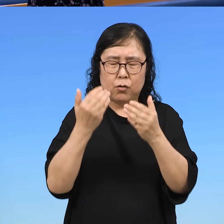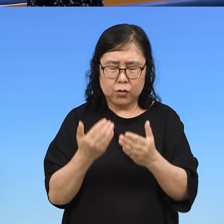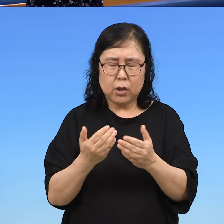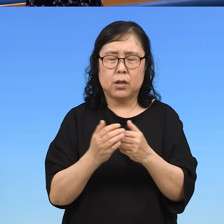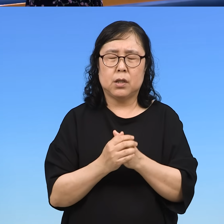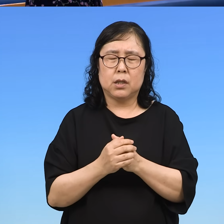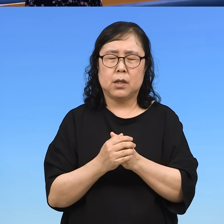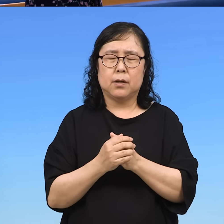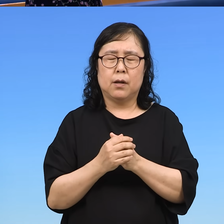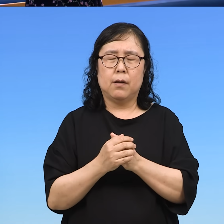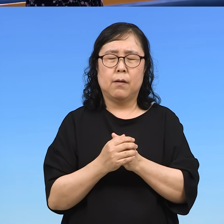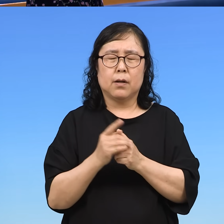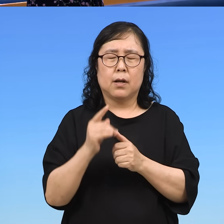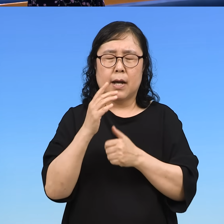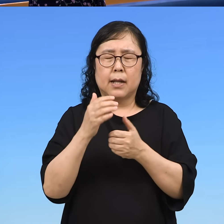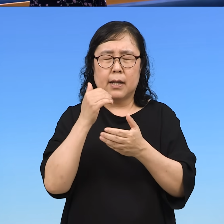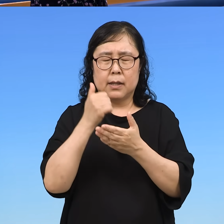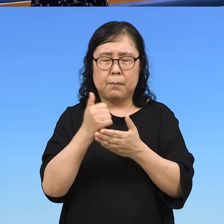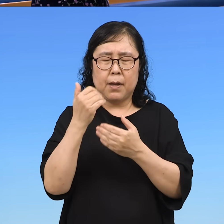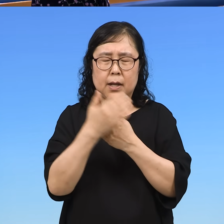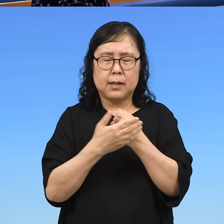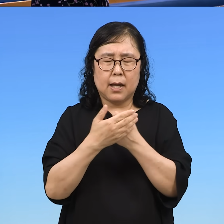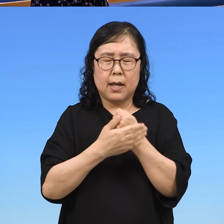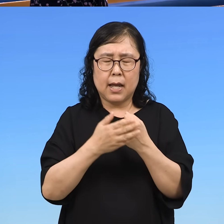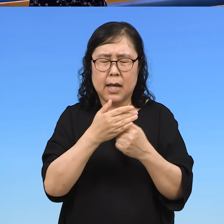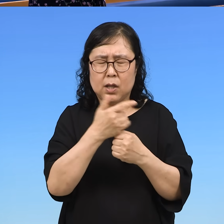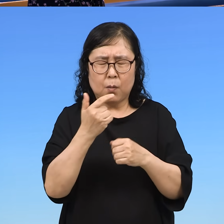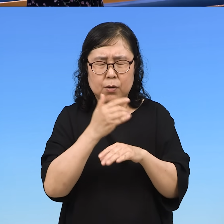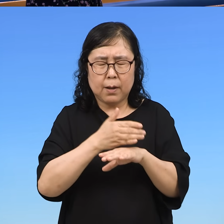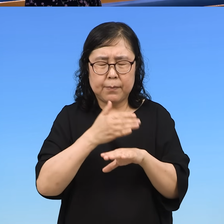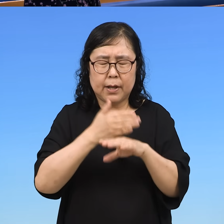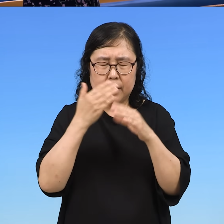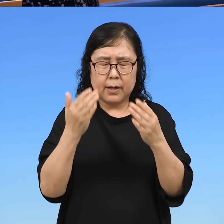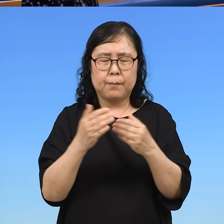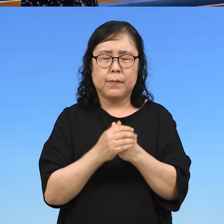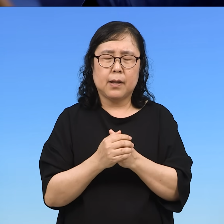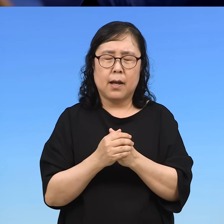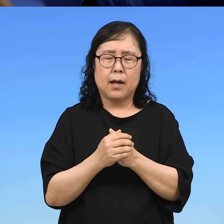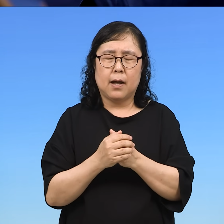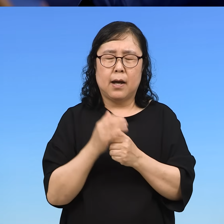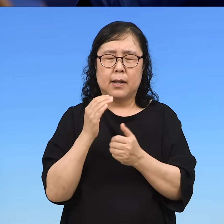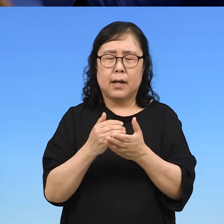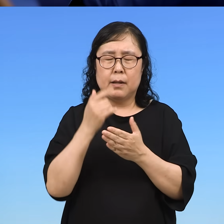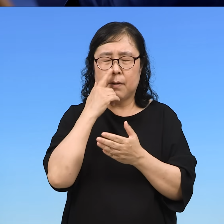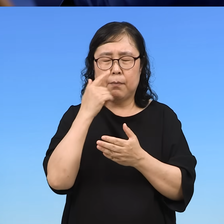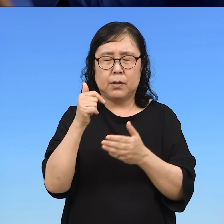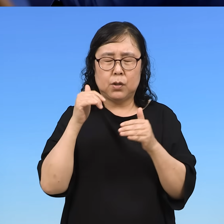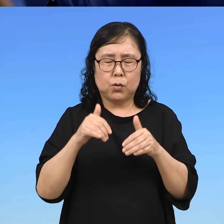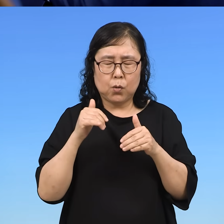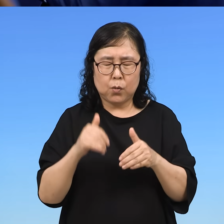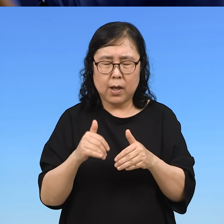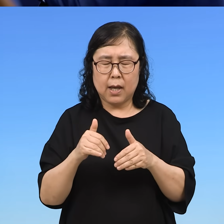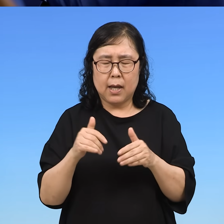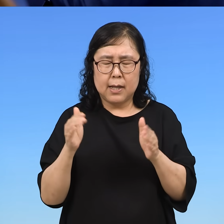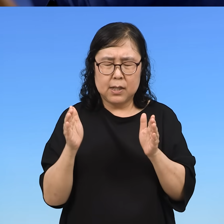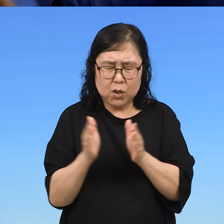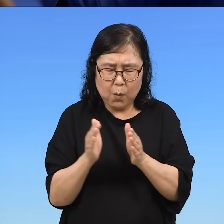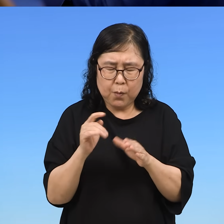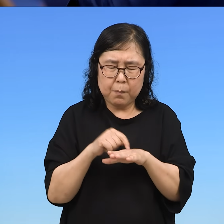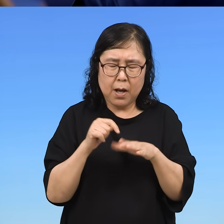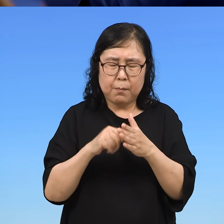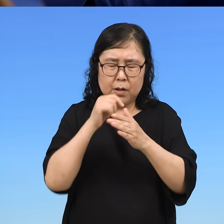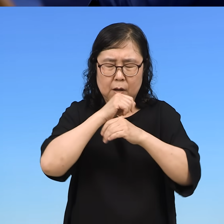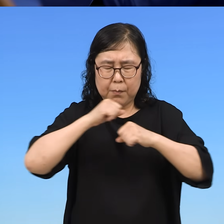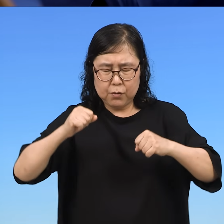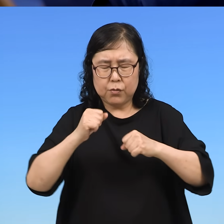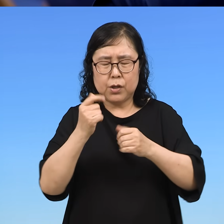주셨는지 그 하나님 은혜에 감사하지 않을 수 없습니다. 하나님 아버지 종의 좁기 좁은 마음을